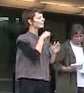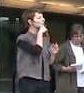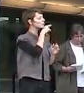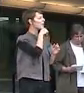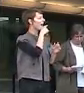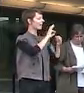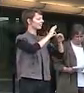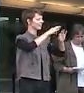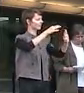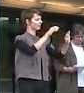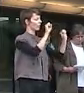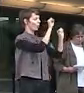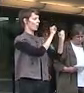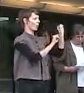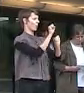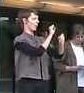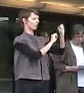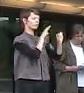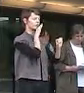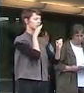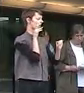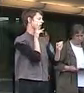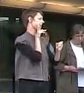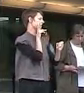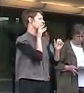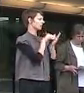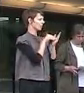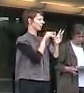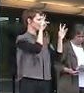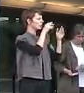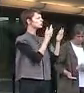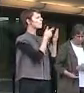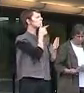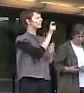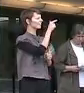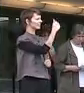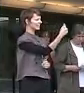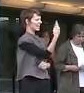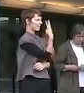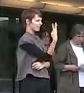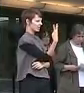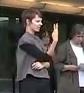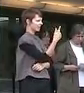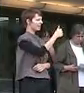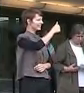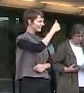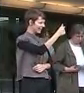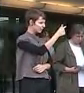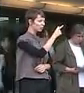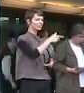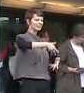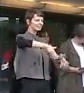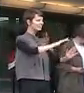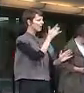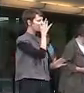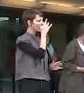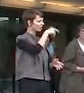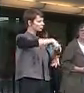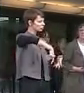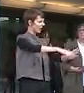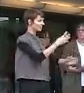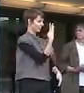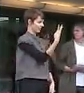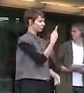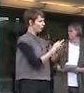und Beschönigungen. Schon der Begriff T4 für Tiergartenstraße 4 stellt